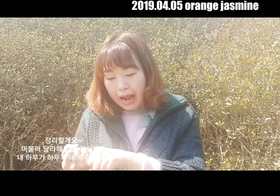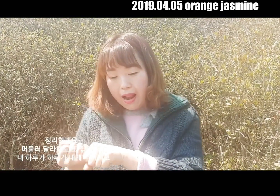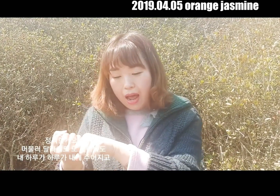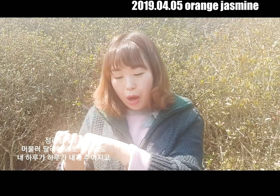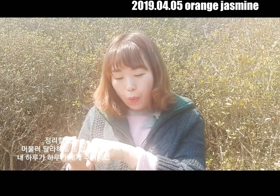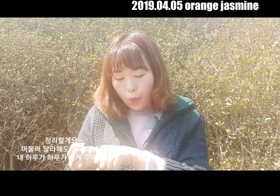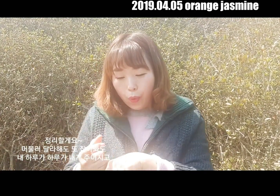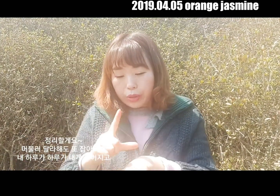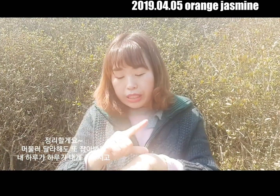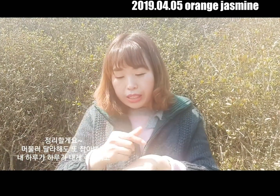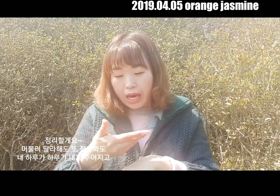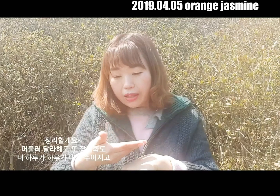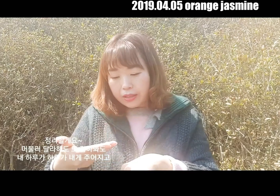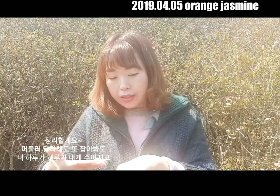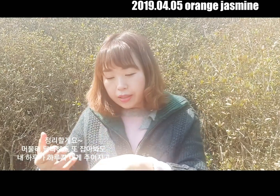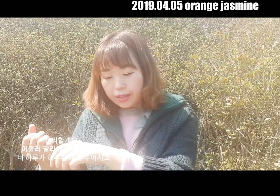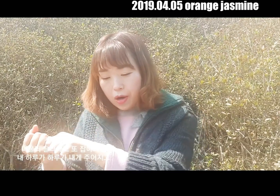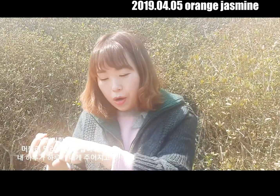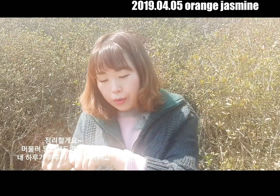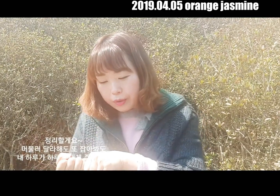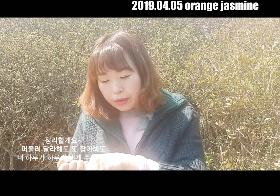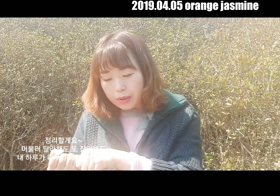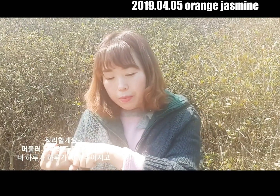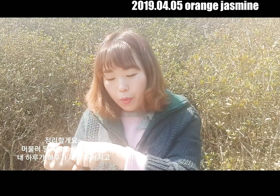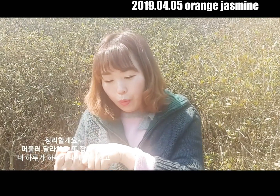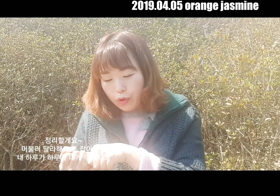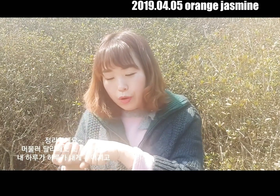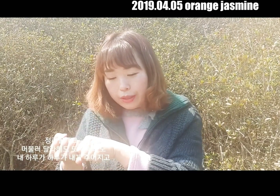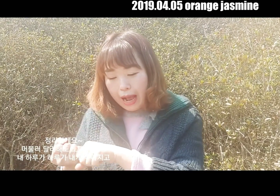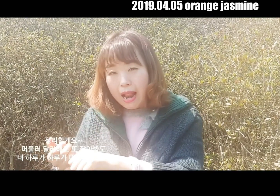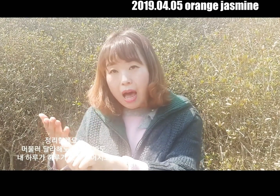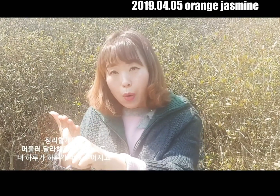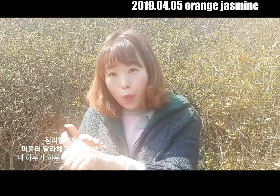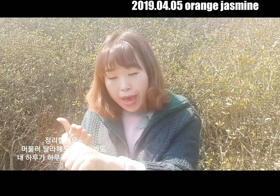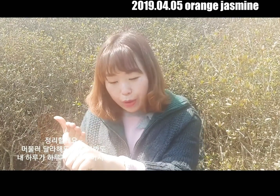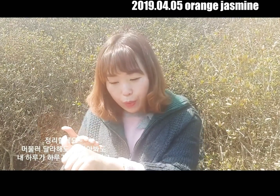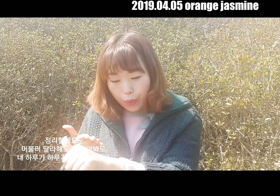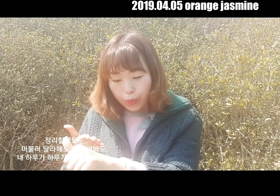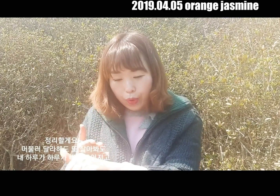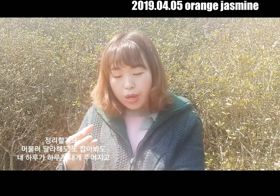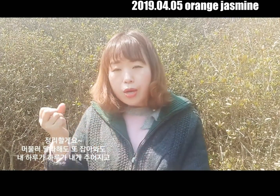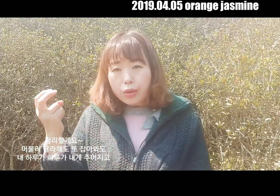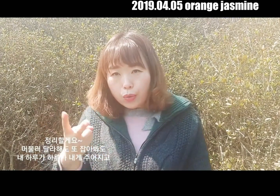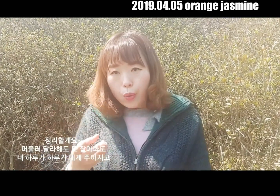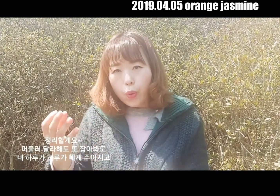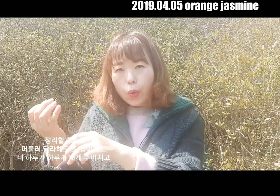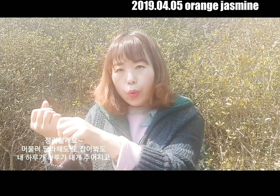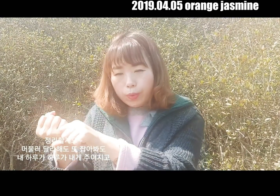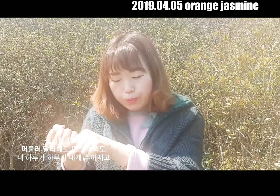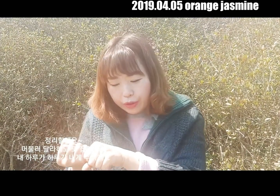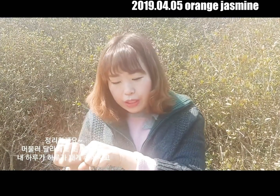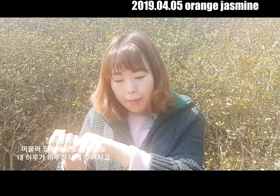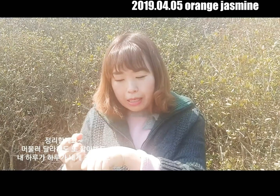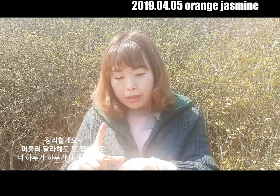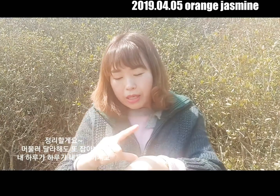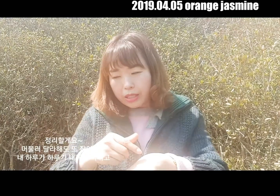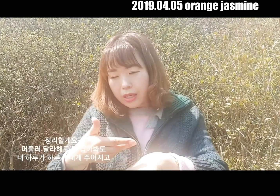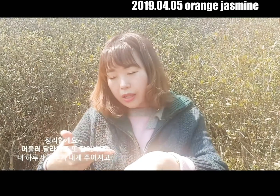머물러 달라고, 시간 흐르는 거 머물러 달라고 해도 또 붙잡았어. 이